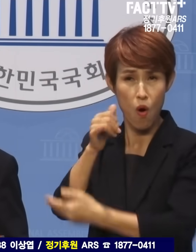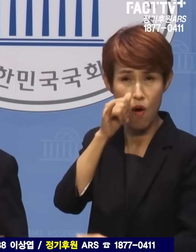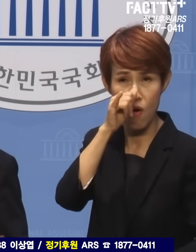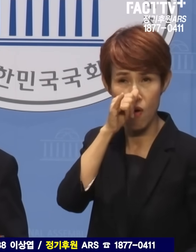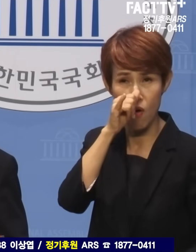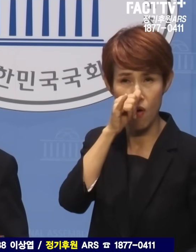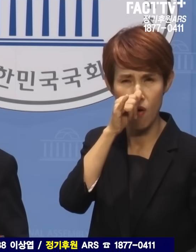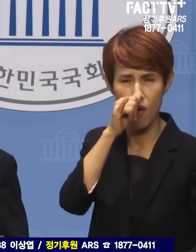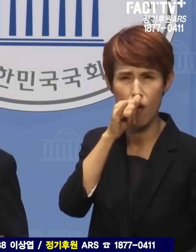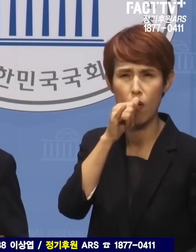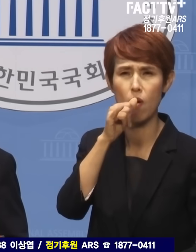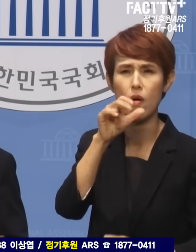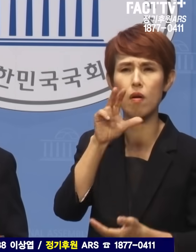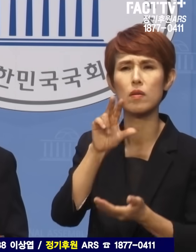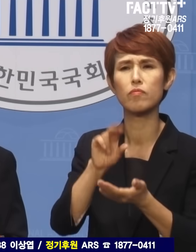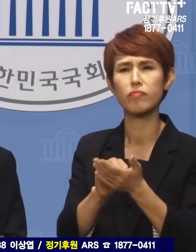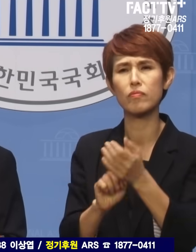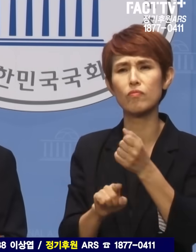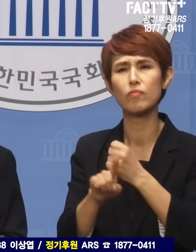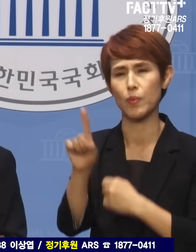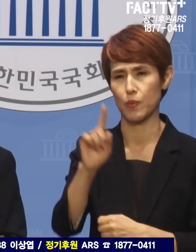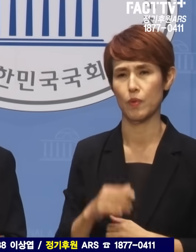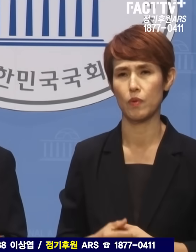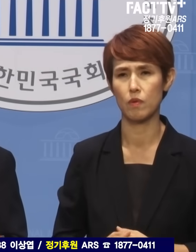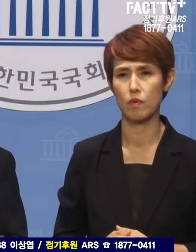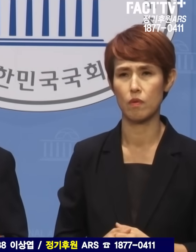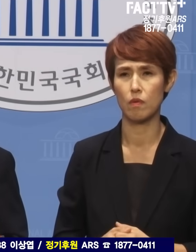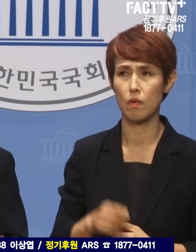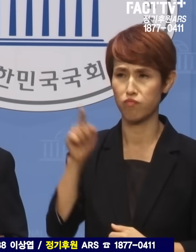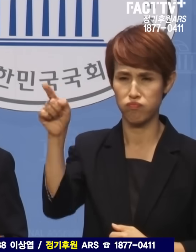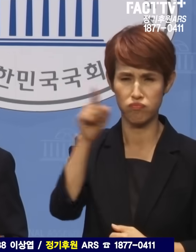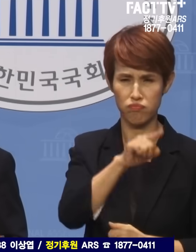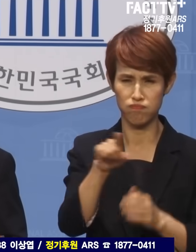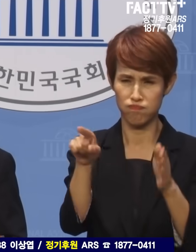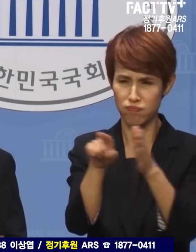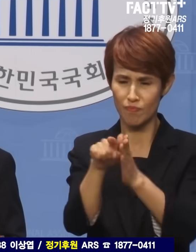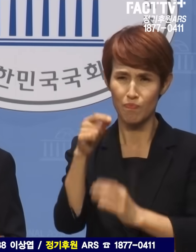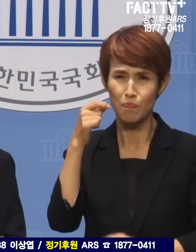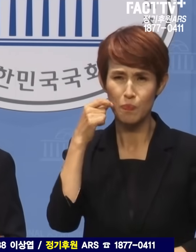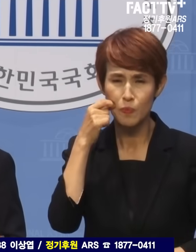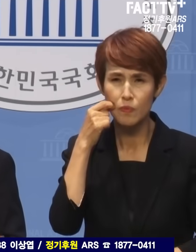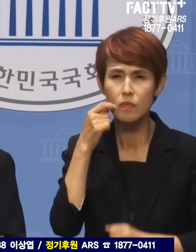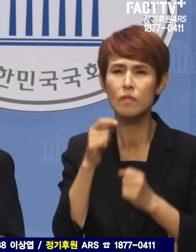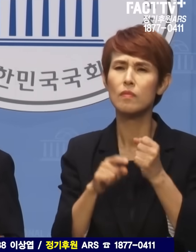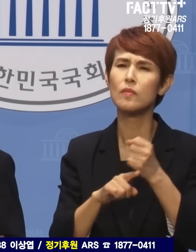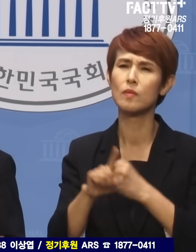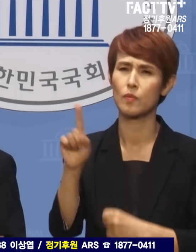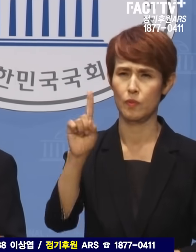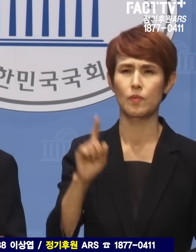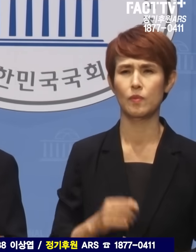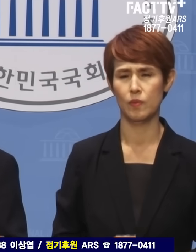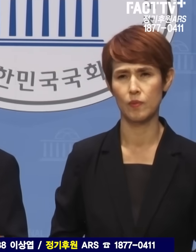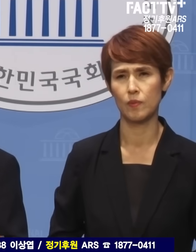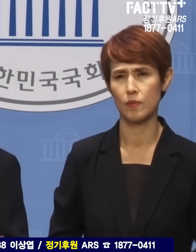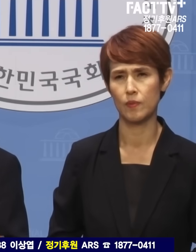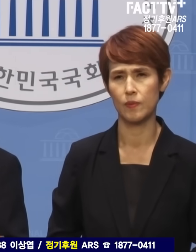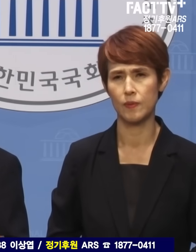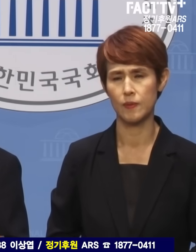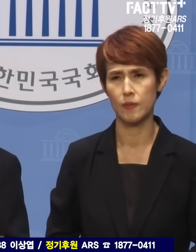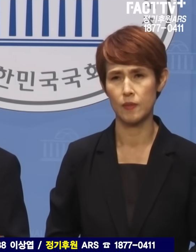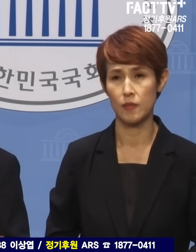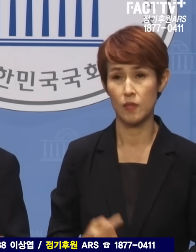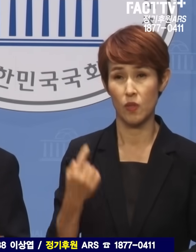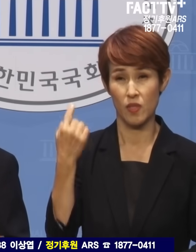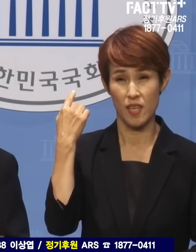것은 무엇 때문입니까 서로 그토록 믿지 못하고 불신하는 이유는 무엇입니까